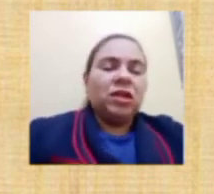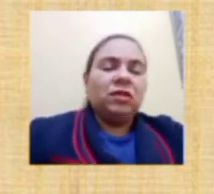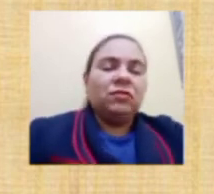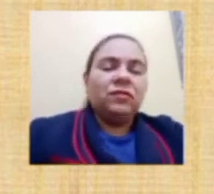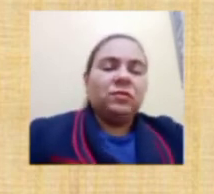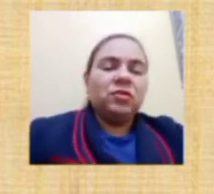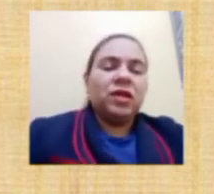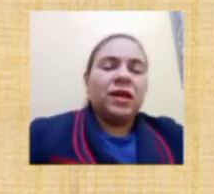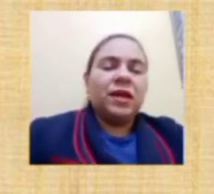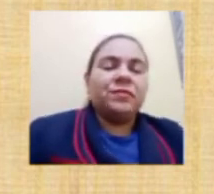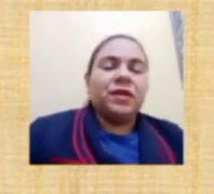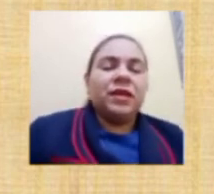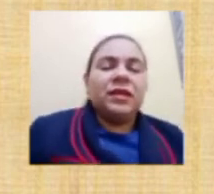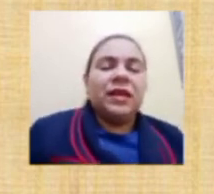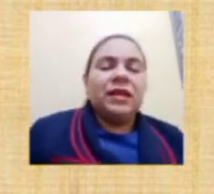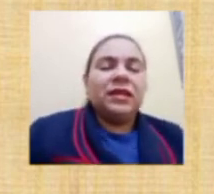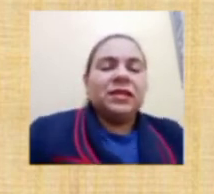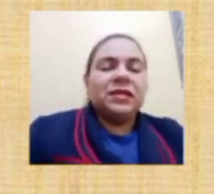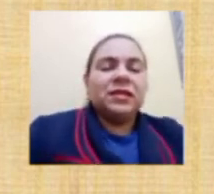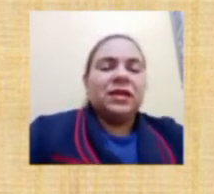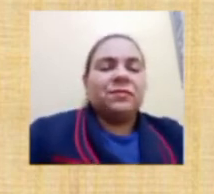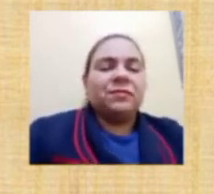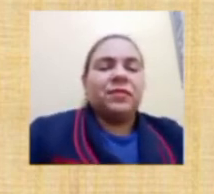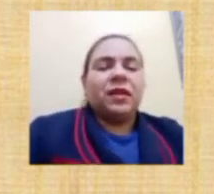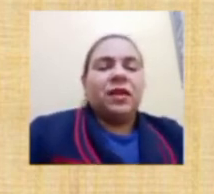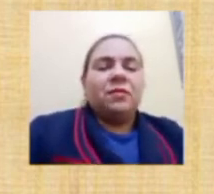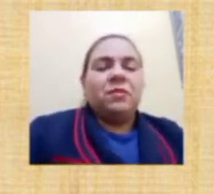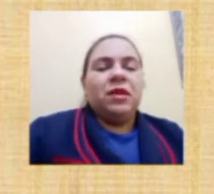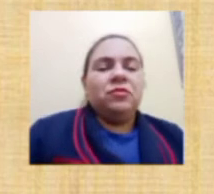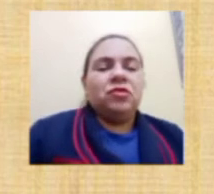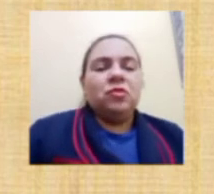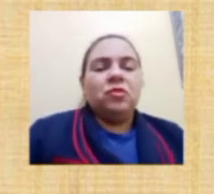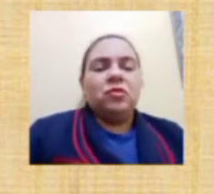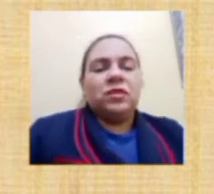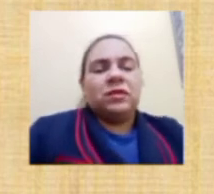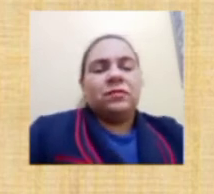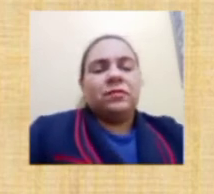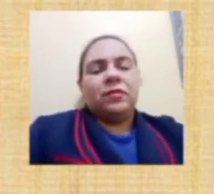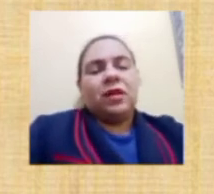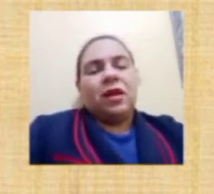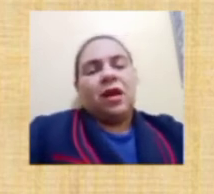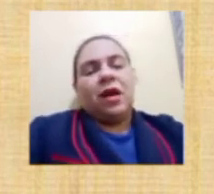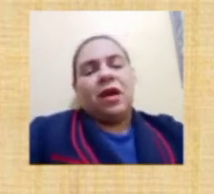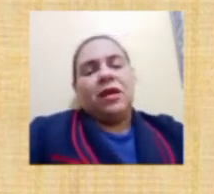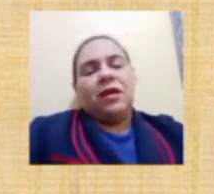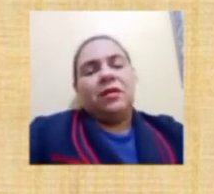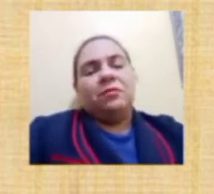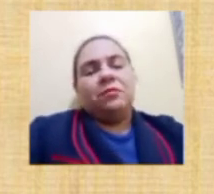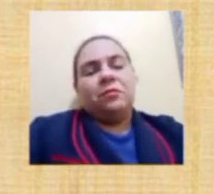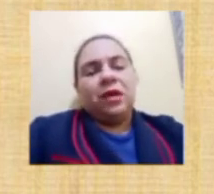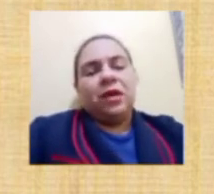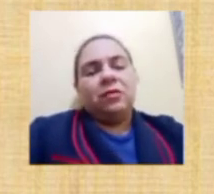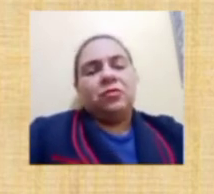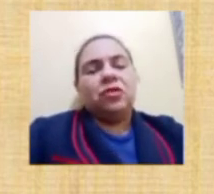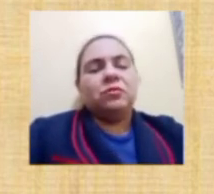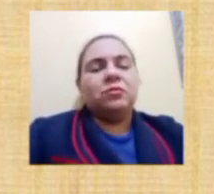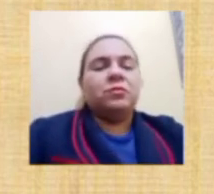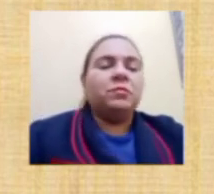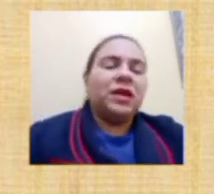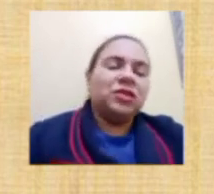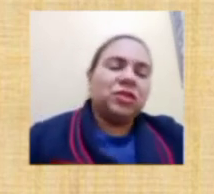menos 15. Subtrai e repete o sinal do maior valor, que é igual a 3,